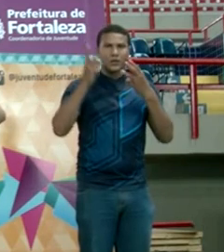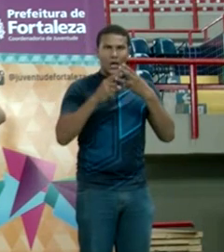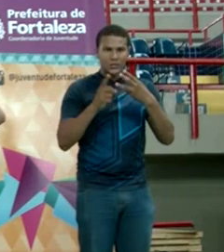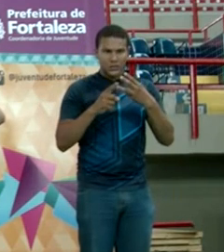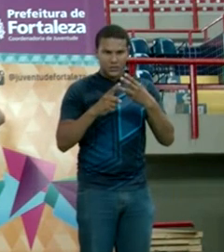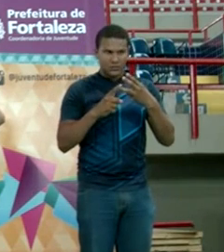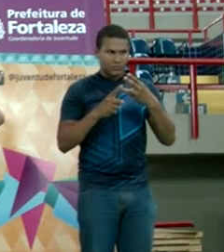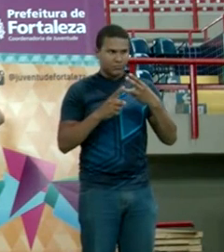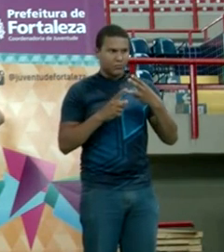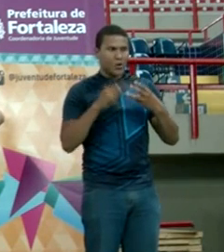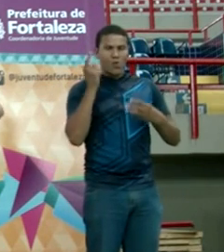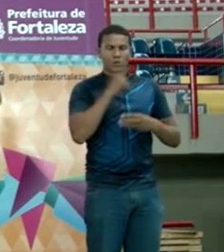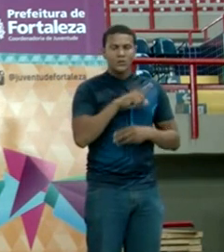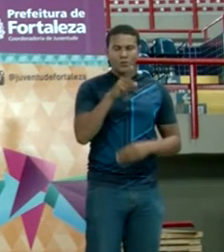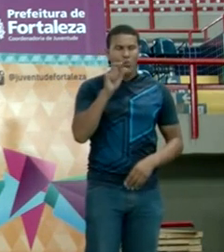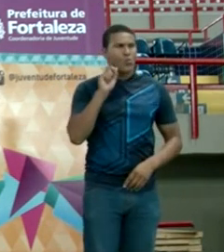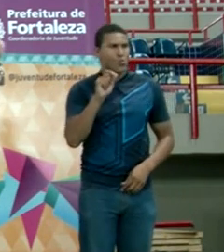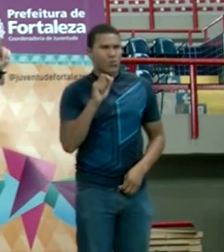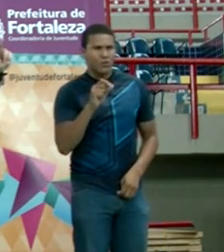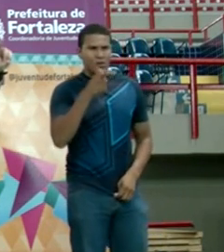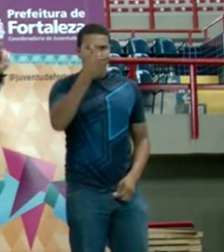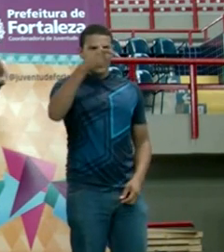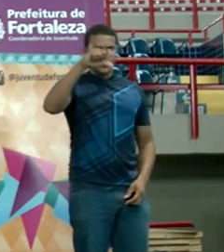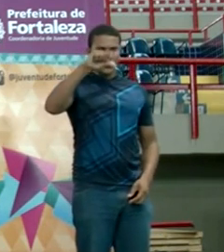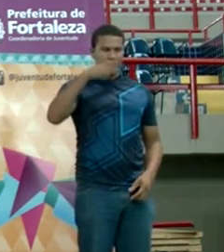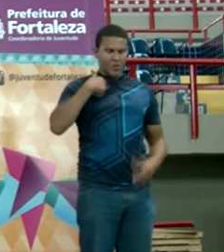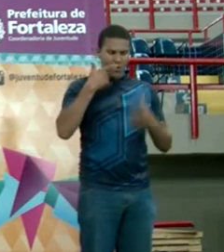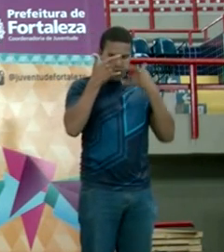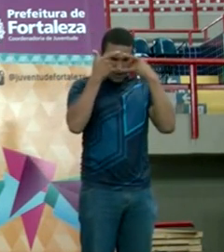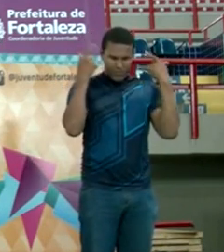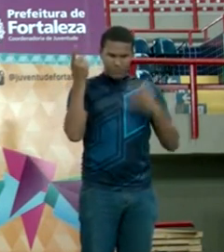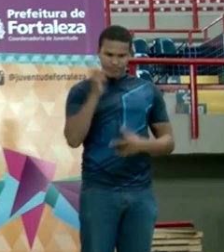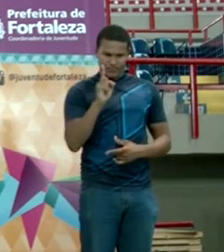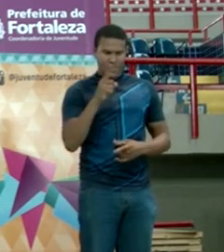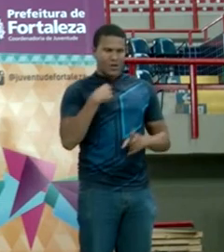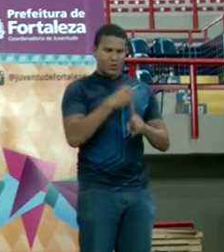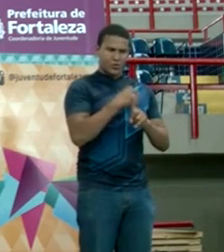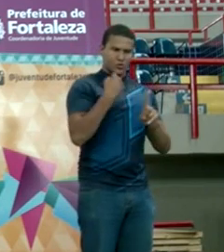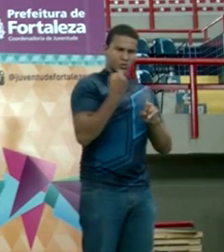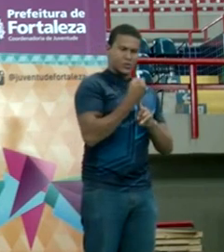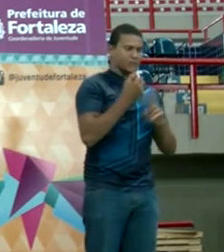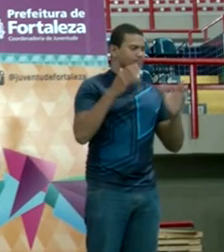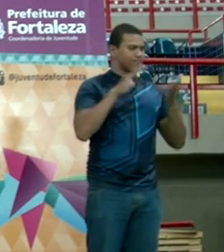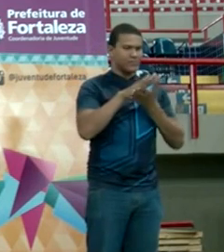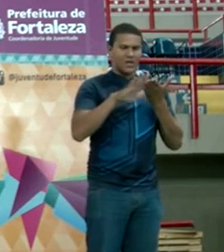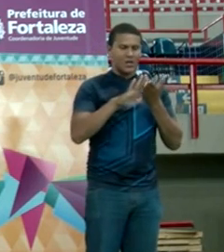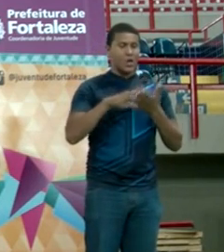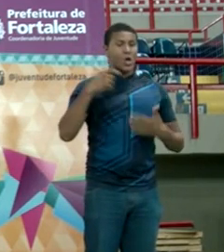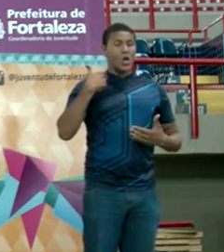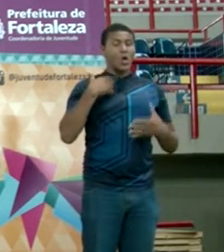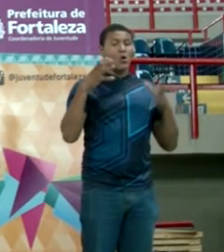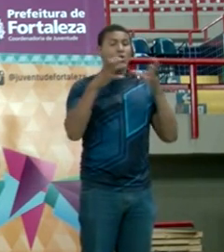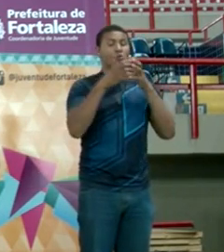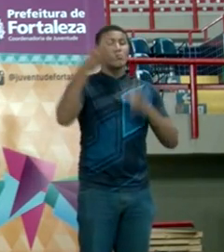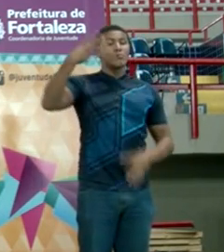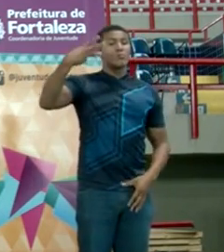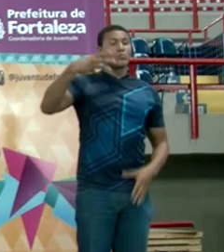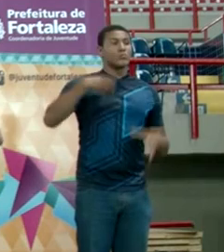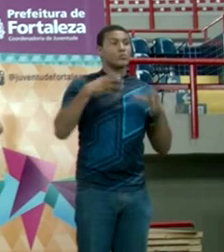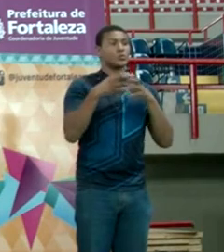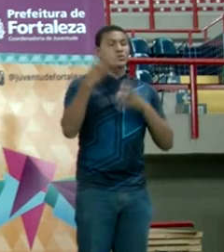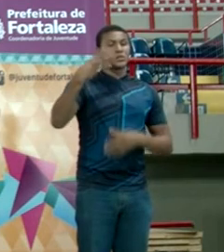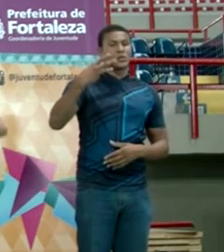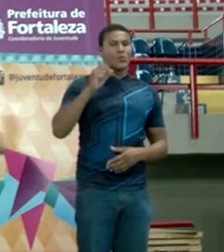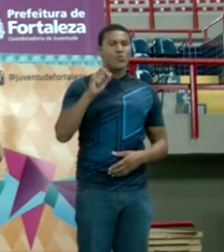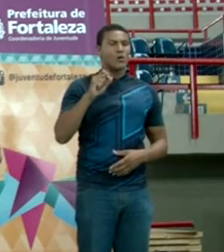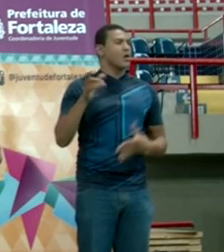da África e da Ásia disseram o seguinte: eu não sou capitalista, eu não sou socialista, eu sou o terceiro mundo. O que é ser o terceiro